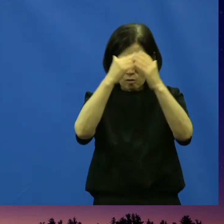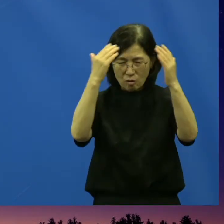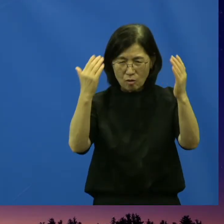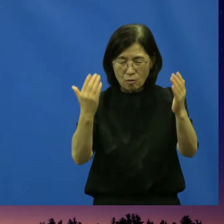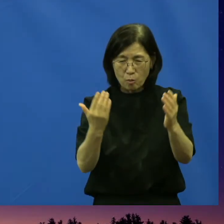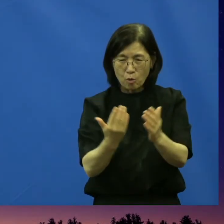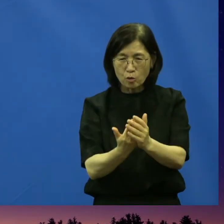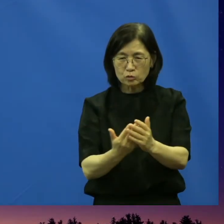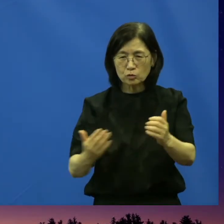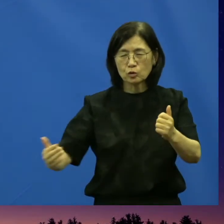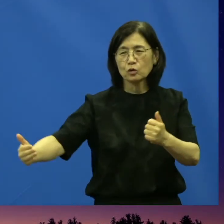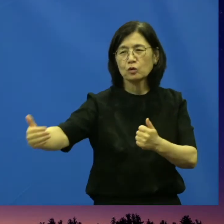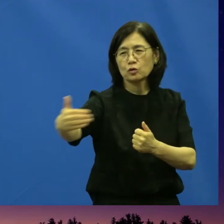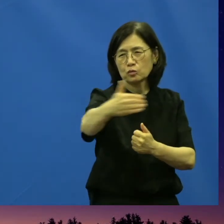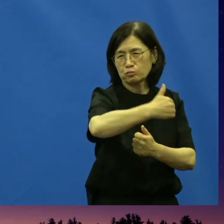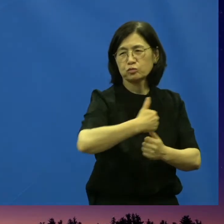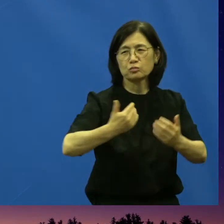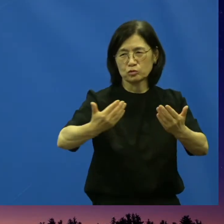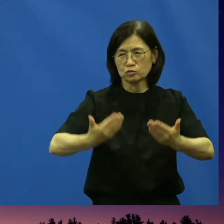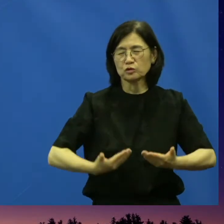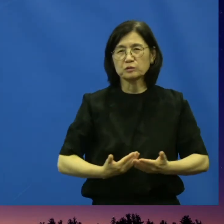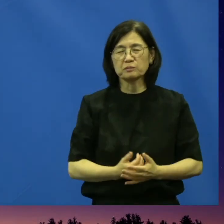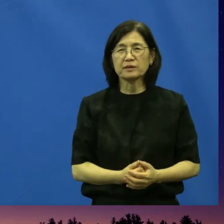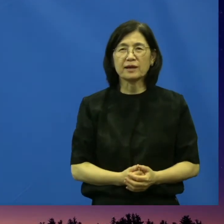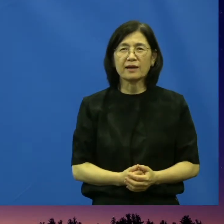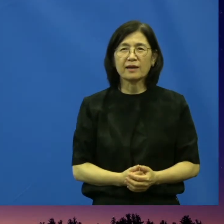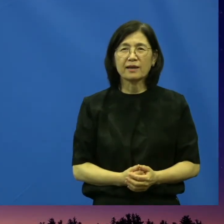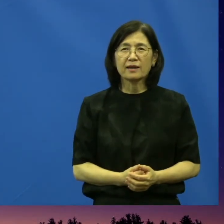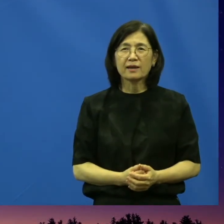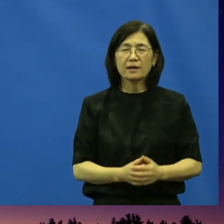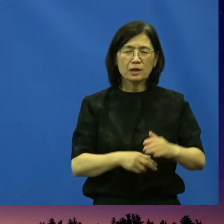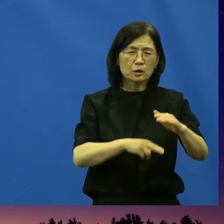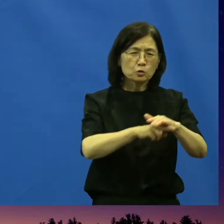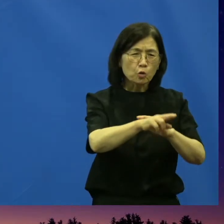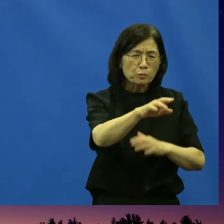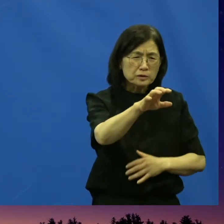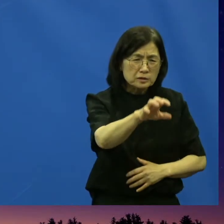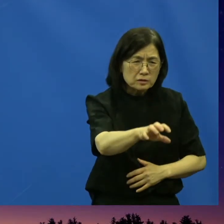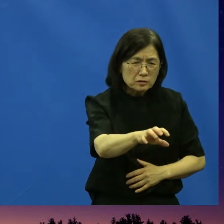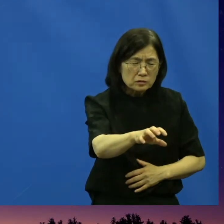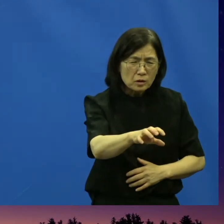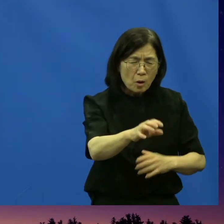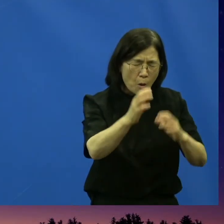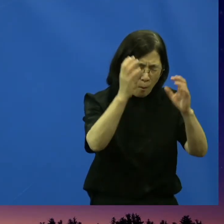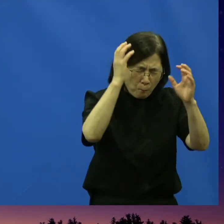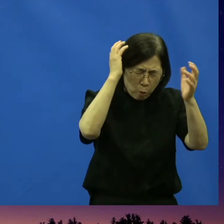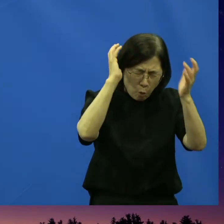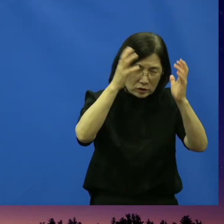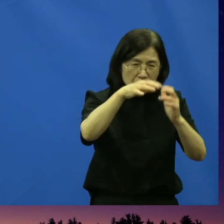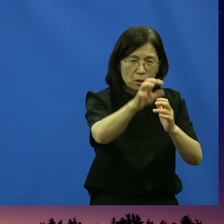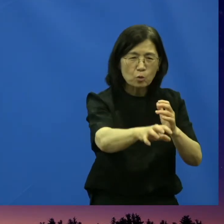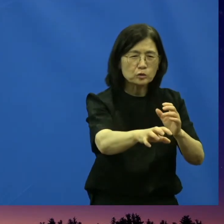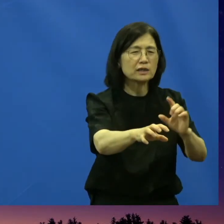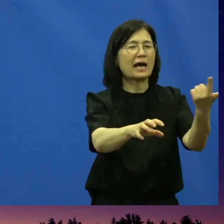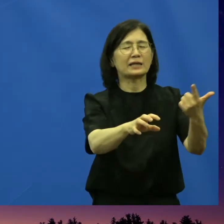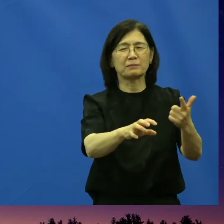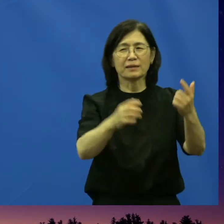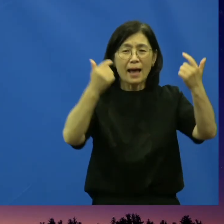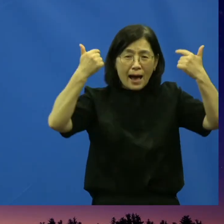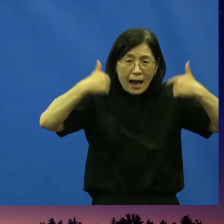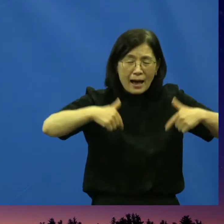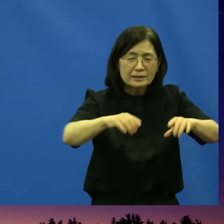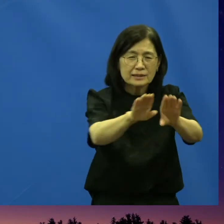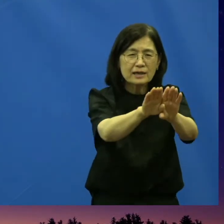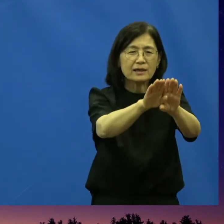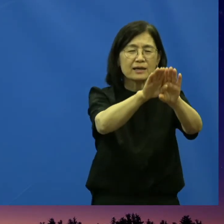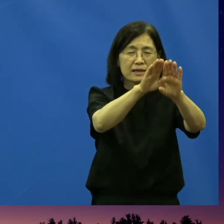십자가는 멀리지 않아요. 우리 곁에 있어요. 멀리지 않아요. 도피성은 까다롭고 복잡한 절차를 거쳐야 갈 수 있는 길이 아니에요. 항상 열려 있어요. 십자가는